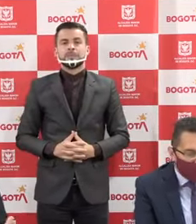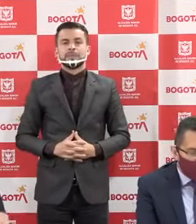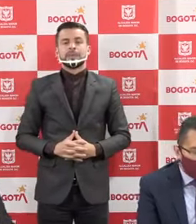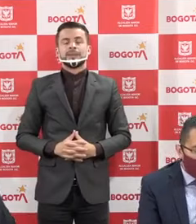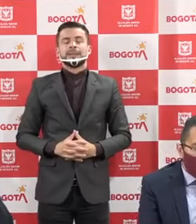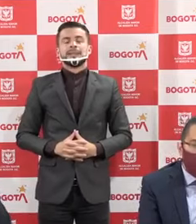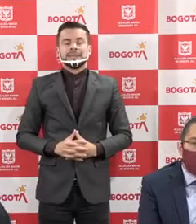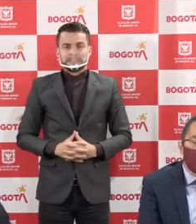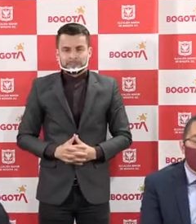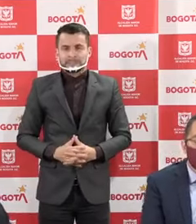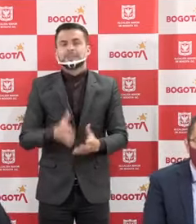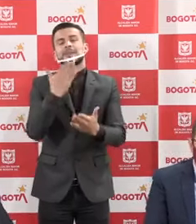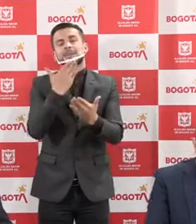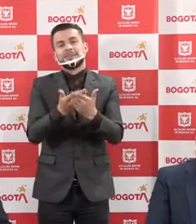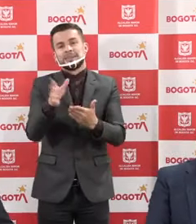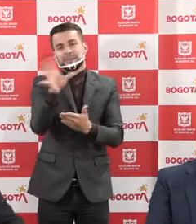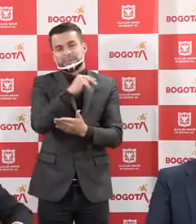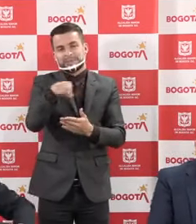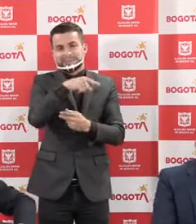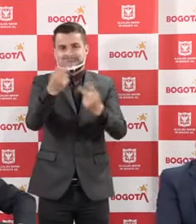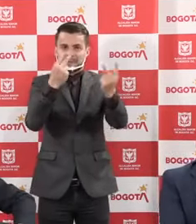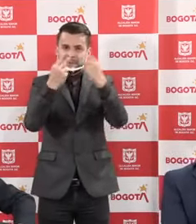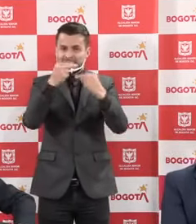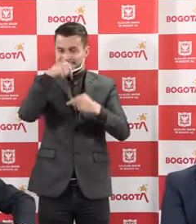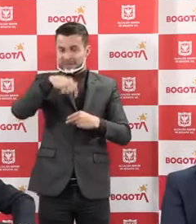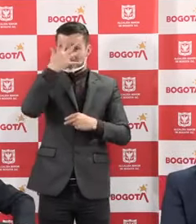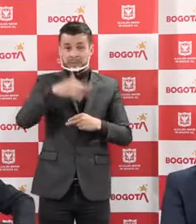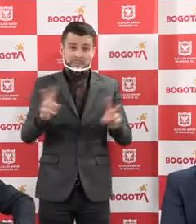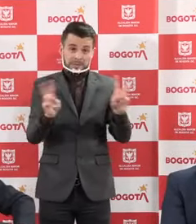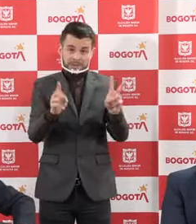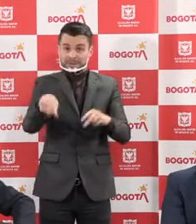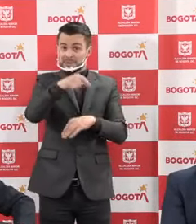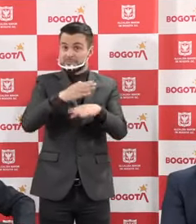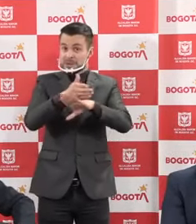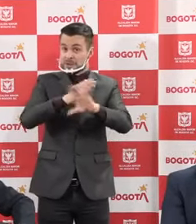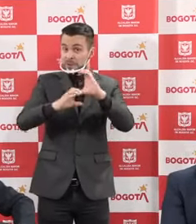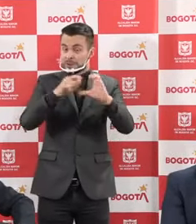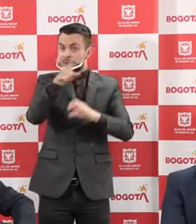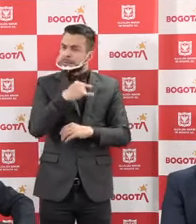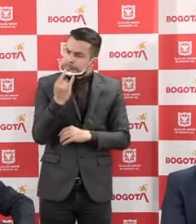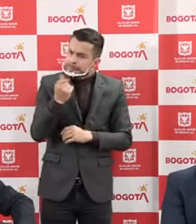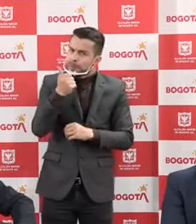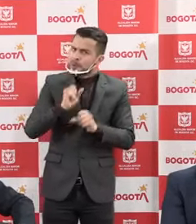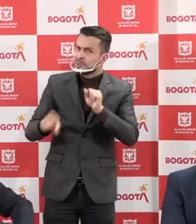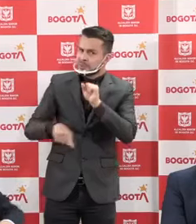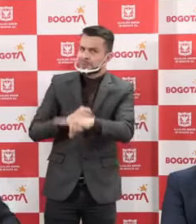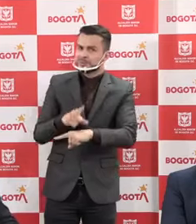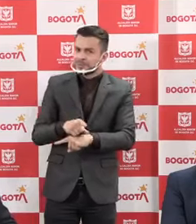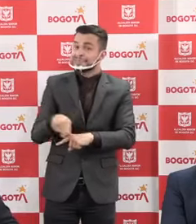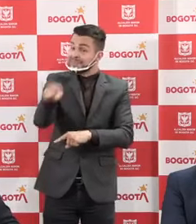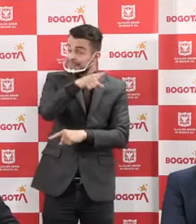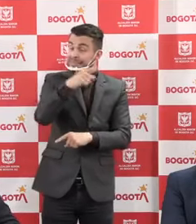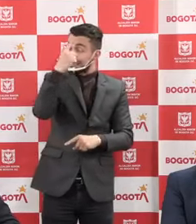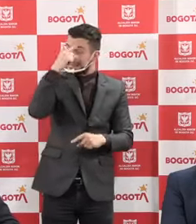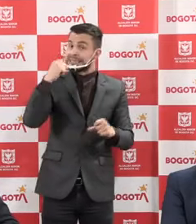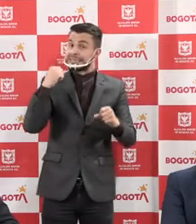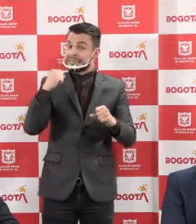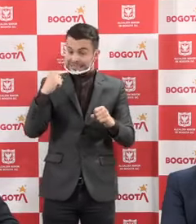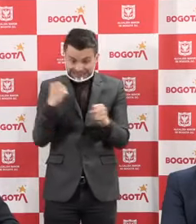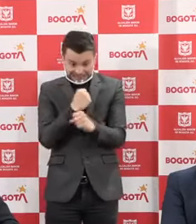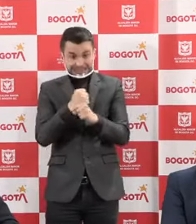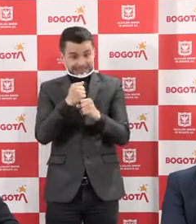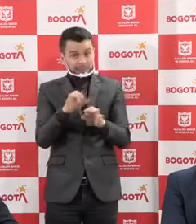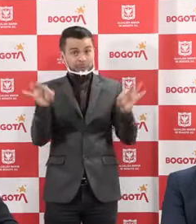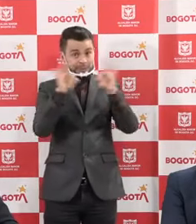muchísimas gracias a todos por acompañarnos en este facebook live a los medios de comunicación por su interés y su trabajo fundamental en la pedagogía